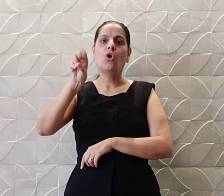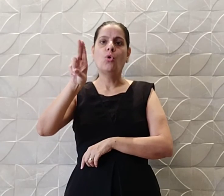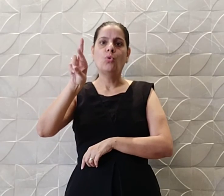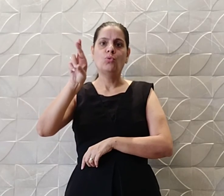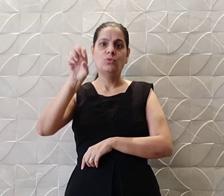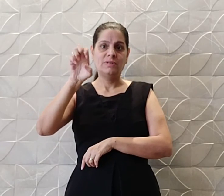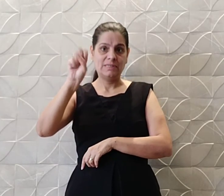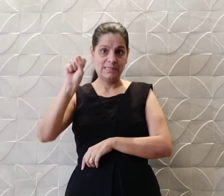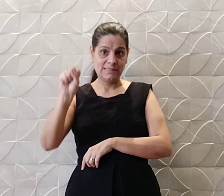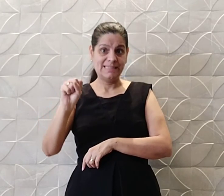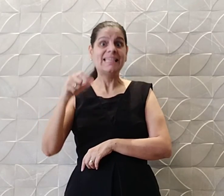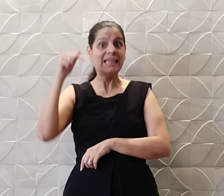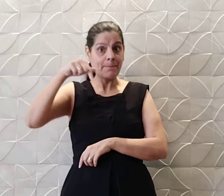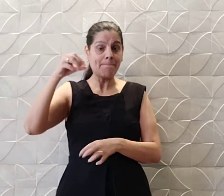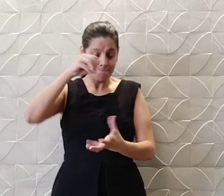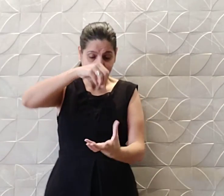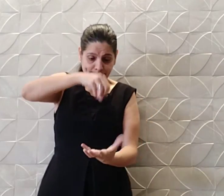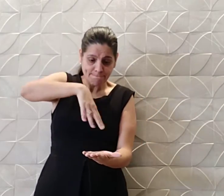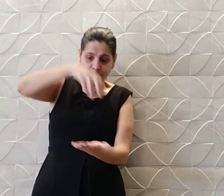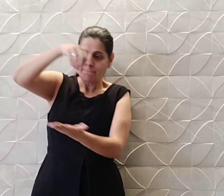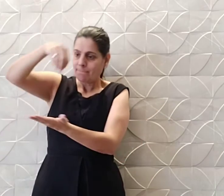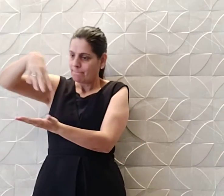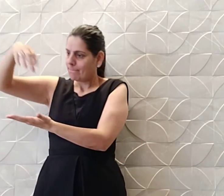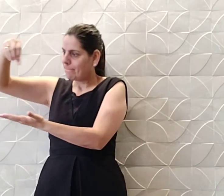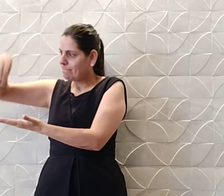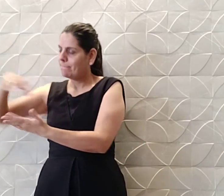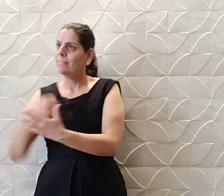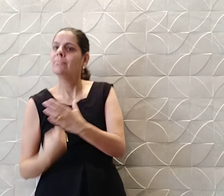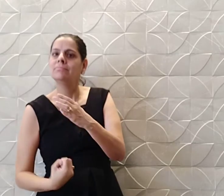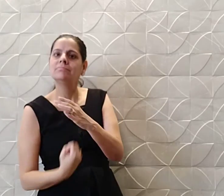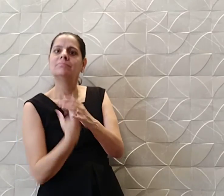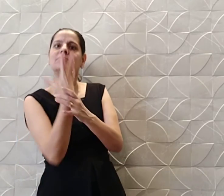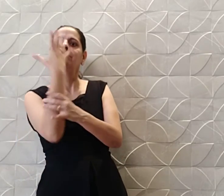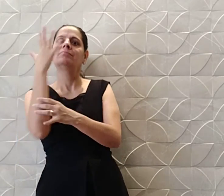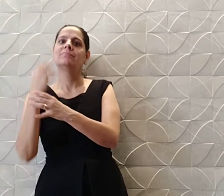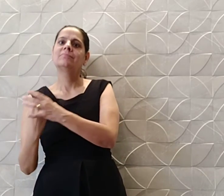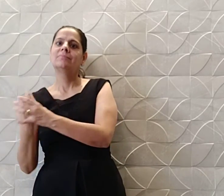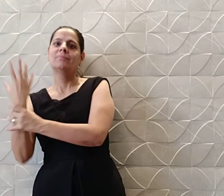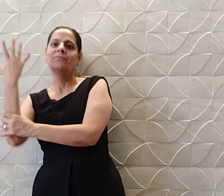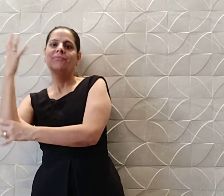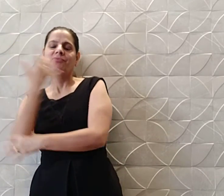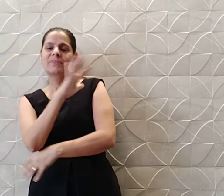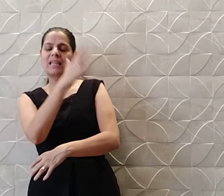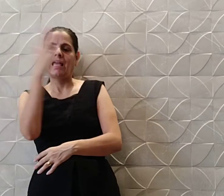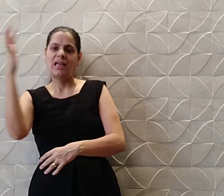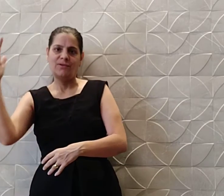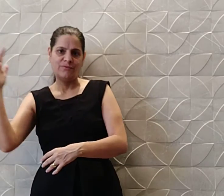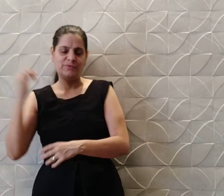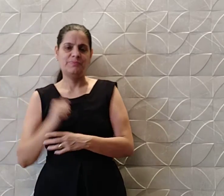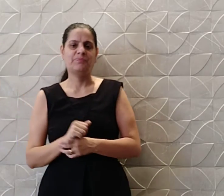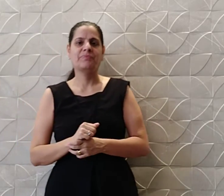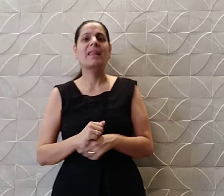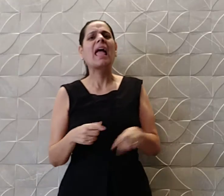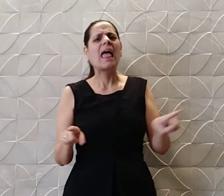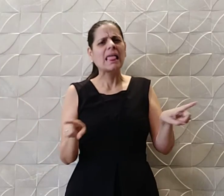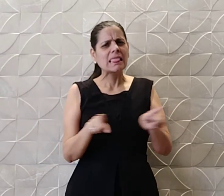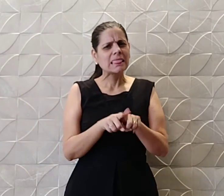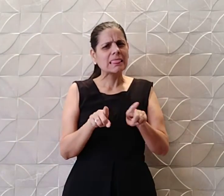E ele foi quem plantou a grande maioria destas árvores frutíferas. Ele também gostou muito de